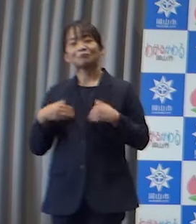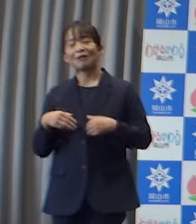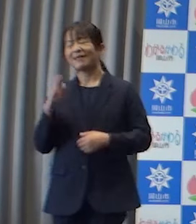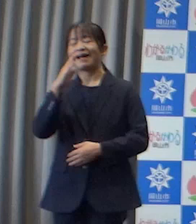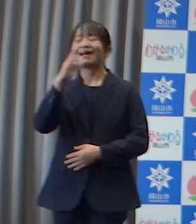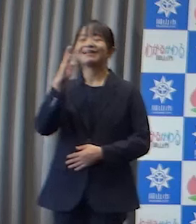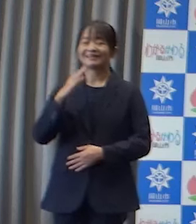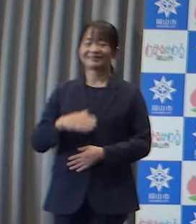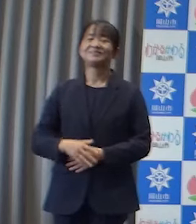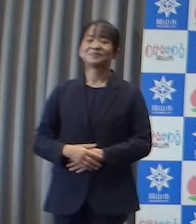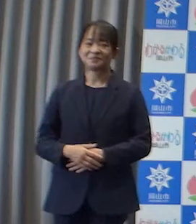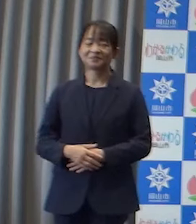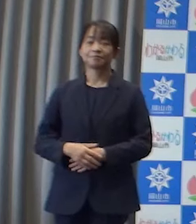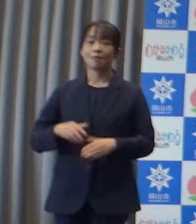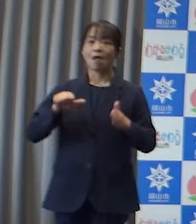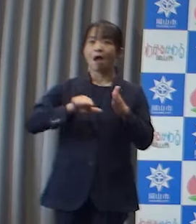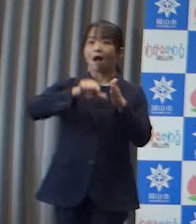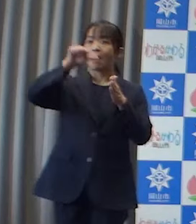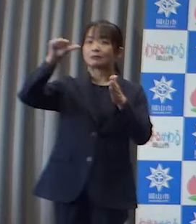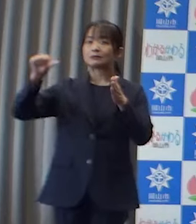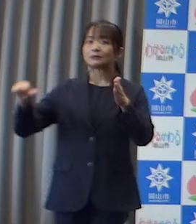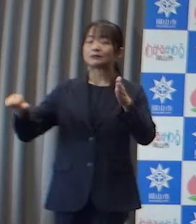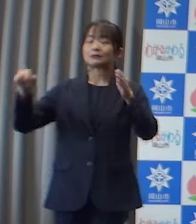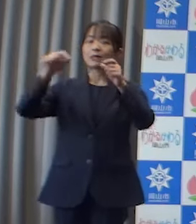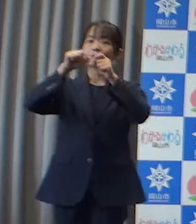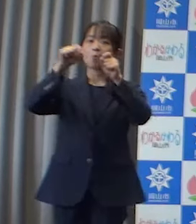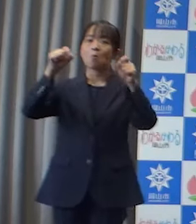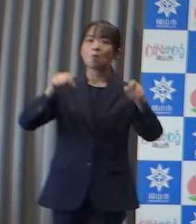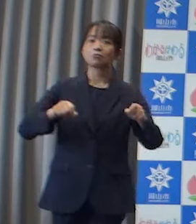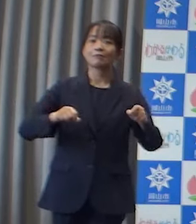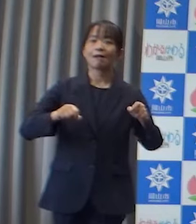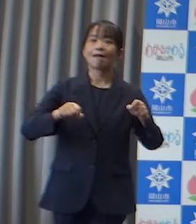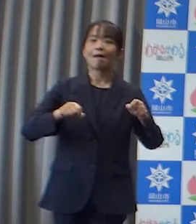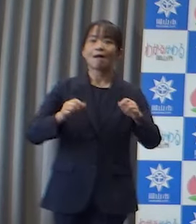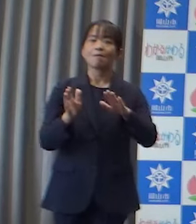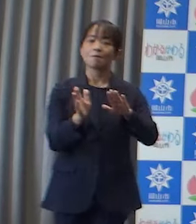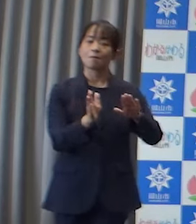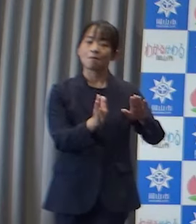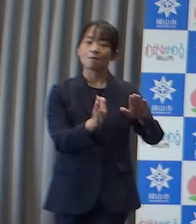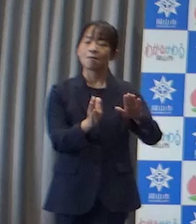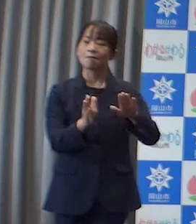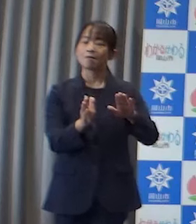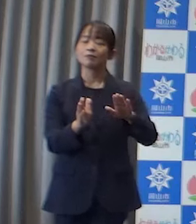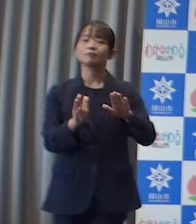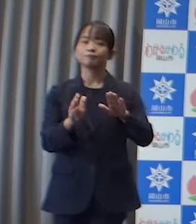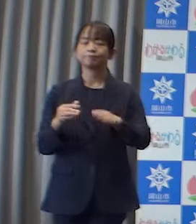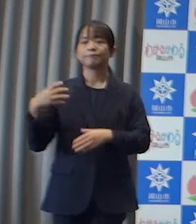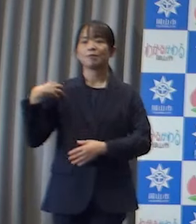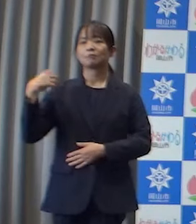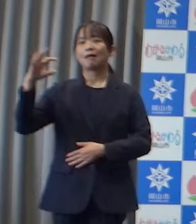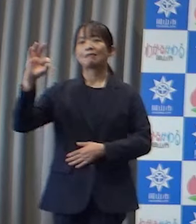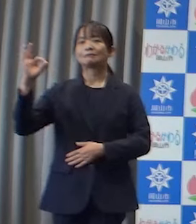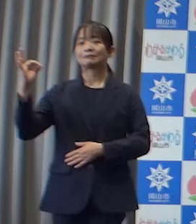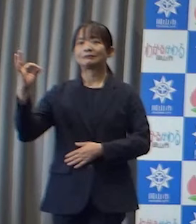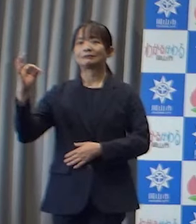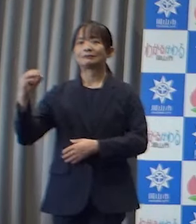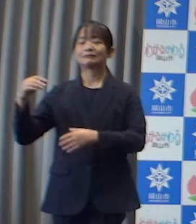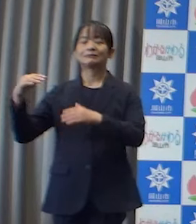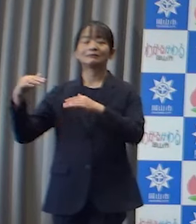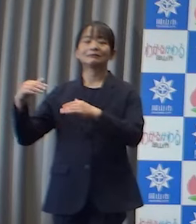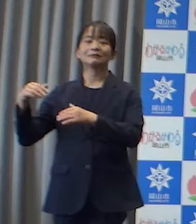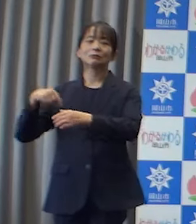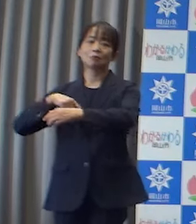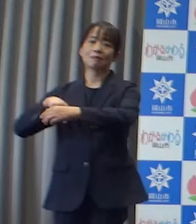問題よりもそういう負担金の問題などの方が中心だったということであります。はい、